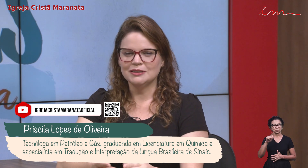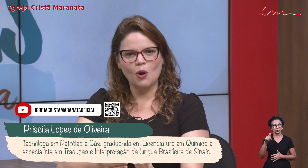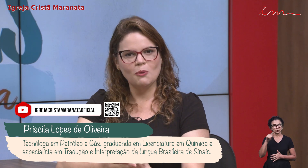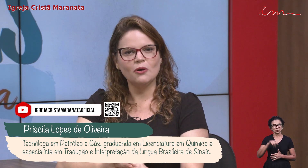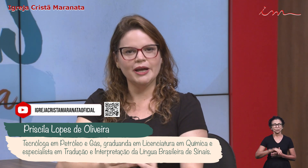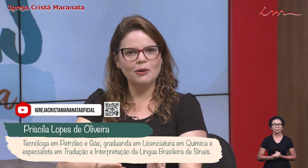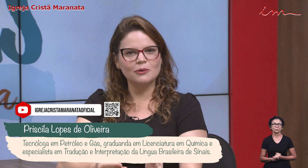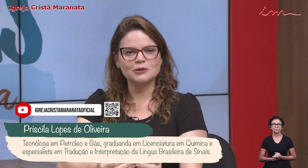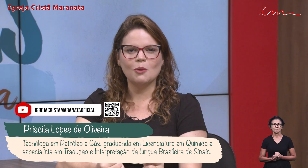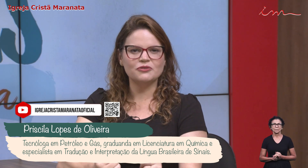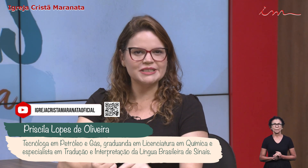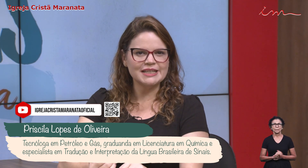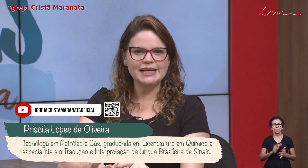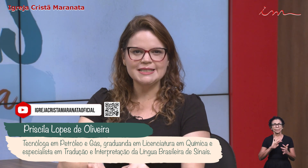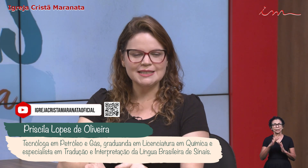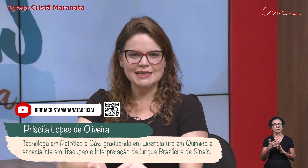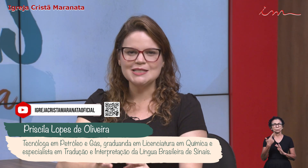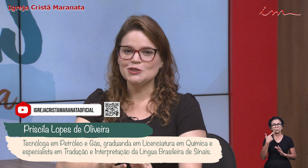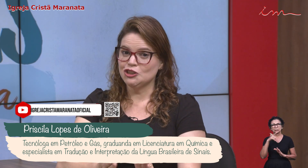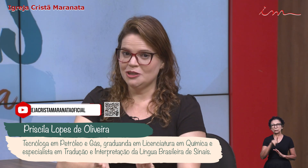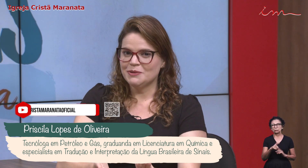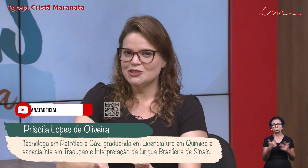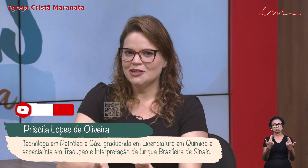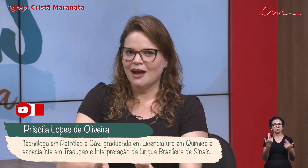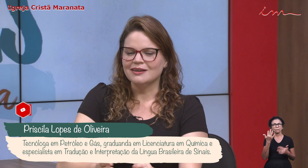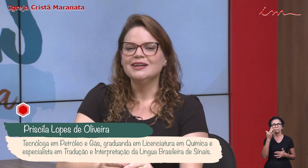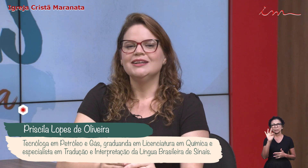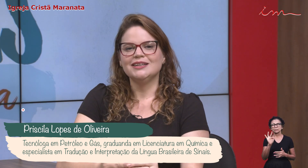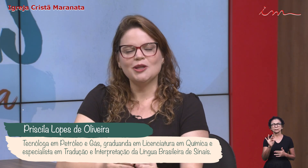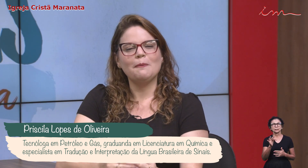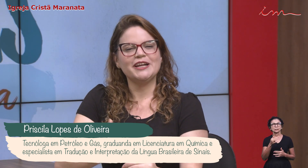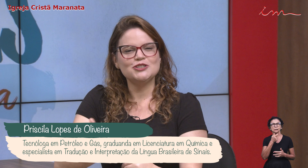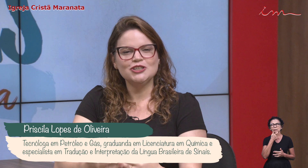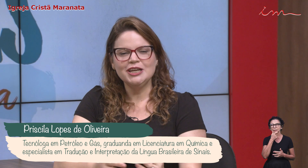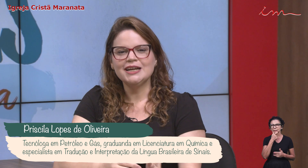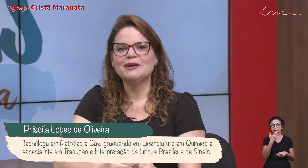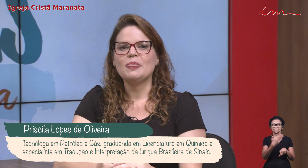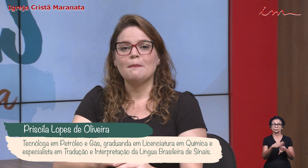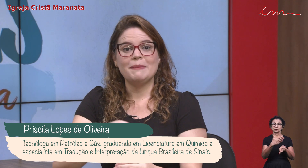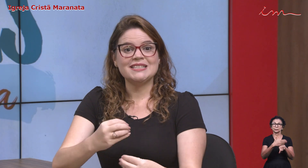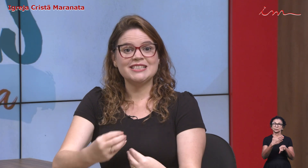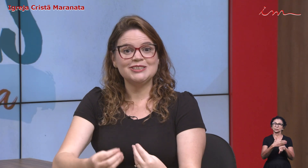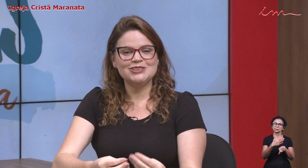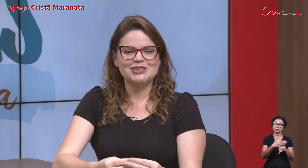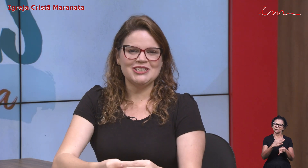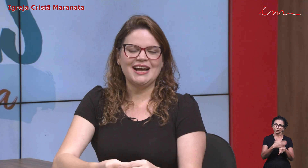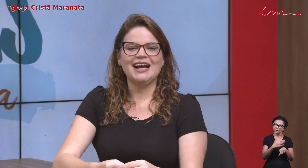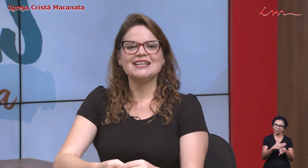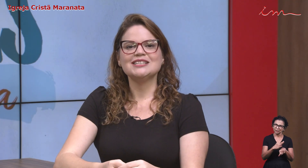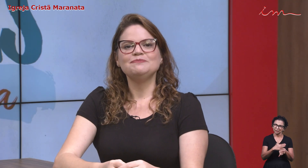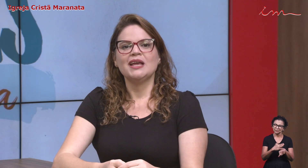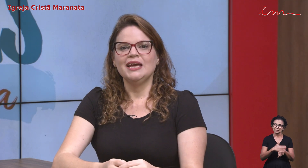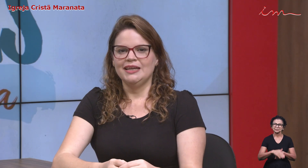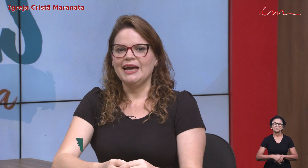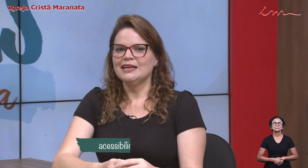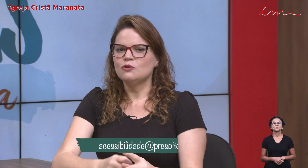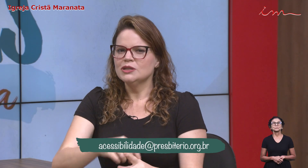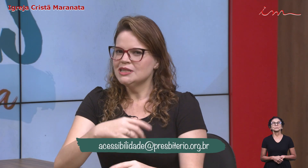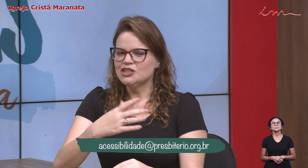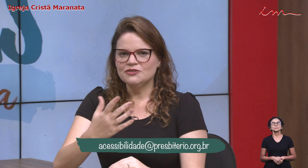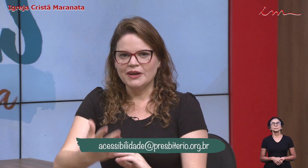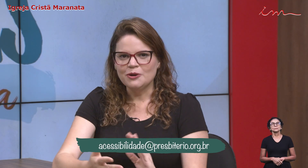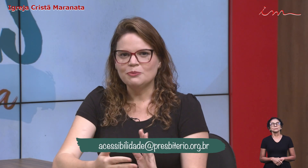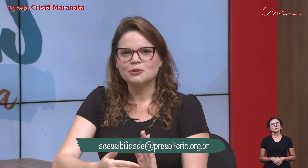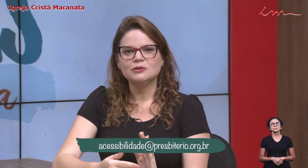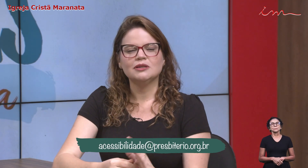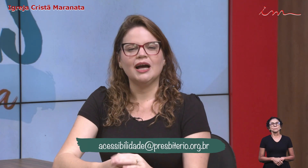língua, como qualquer outra, como francês, inglês, então a gente tem que praticar. Então, pratica bastante dentro de casa. E aí, quando